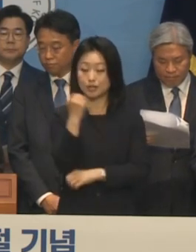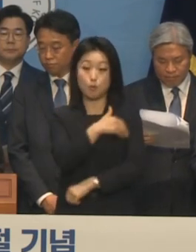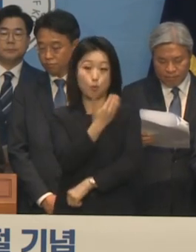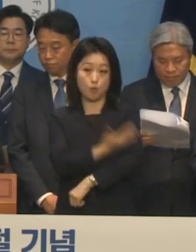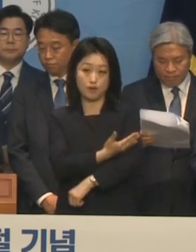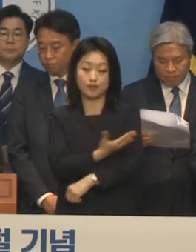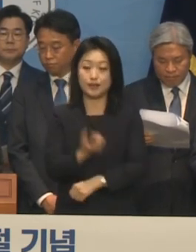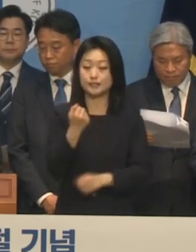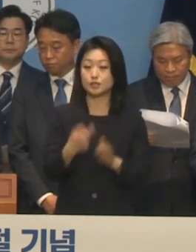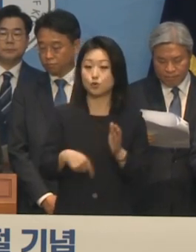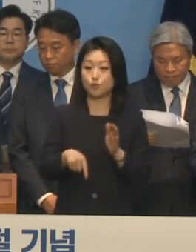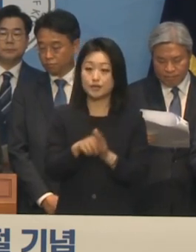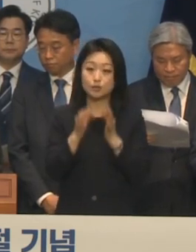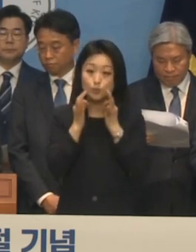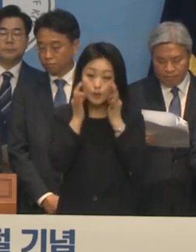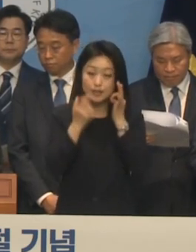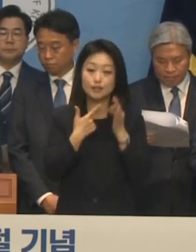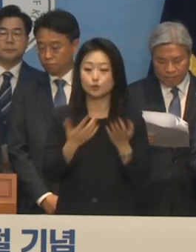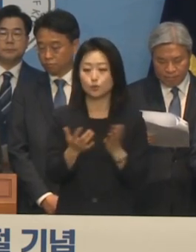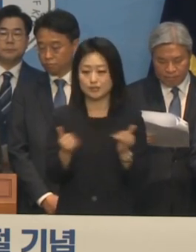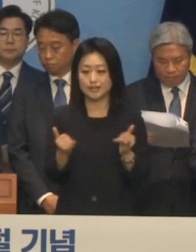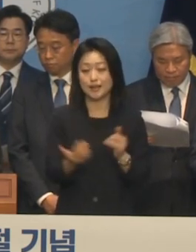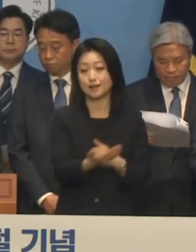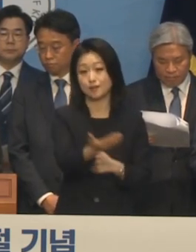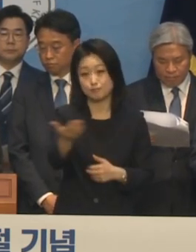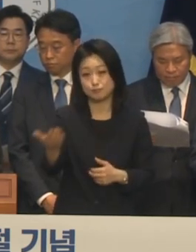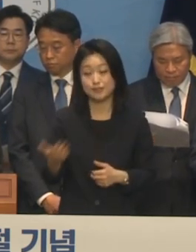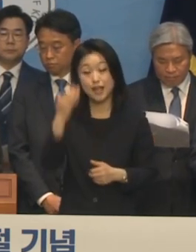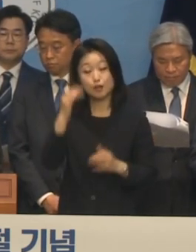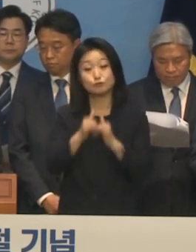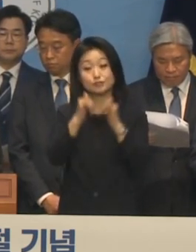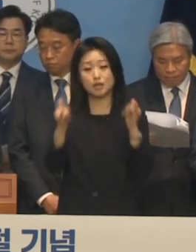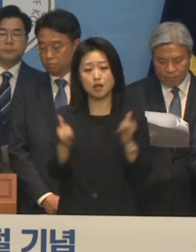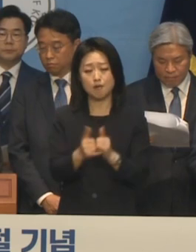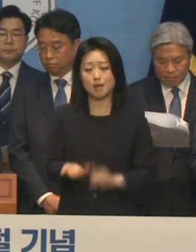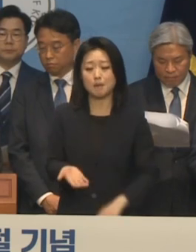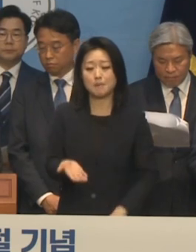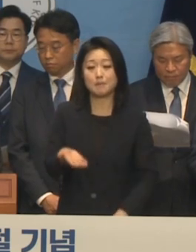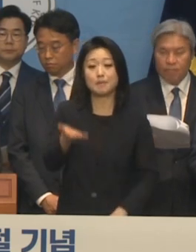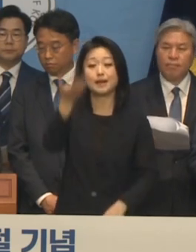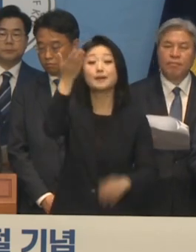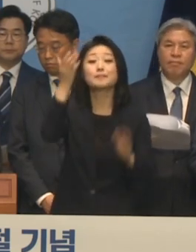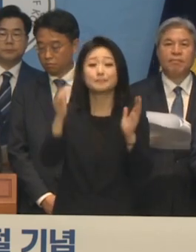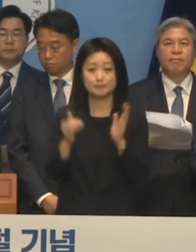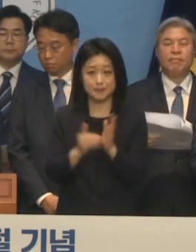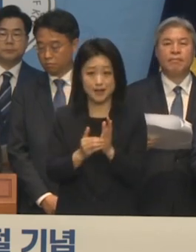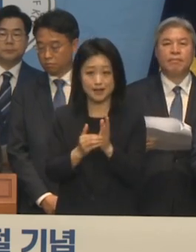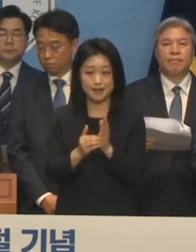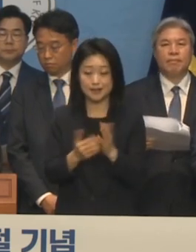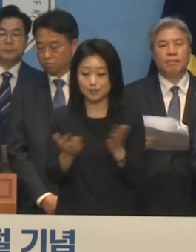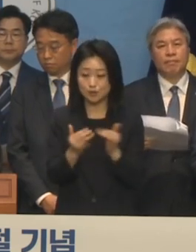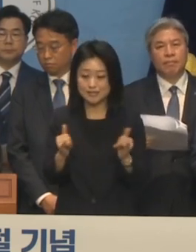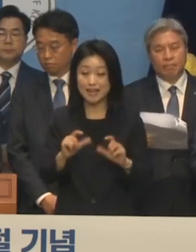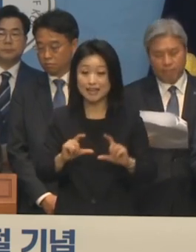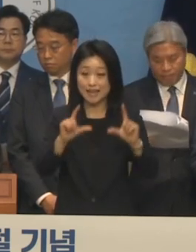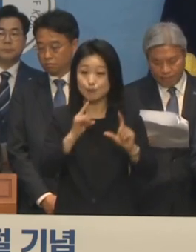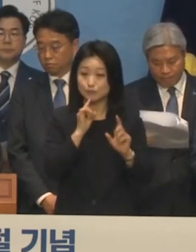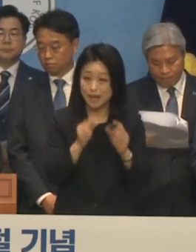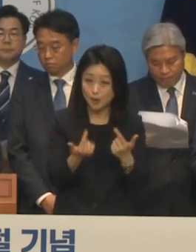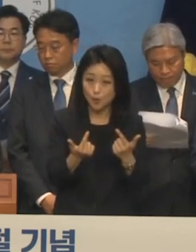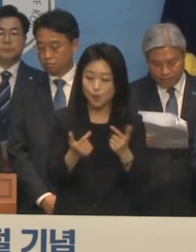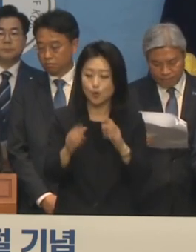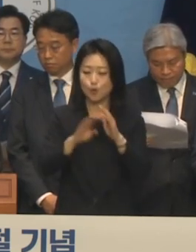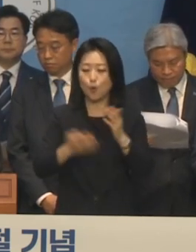확립을 위해 오랜 기간 힘써온 노동자들로 인해 우리 사회가 이만큼 발전했습니다. 근로자의 날이 아니라